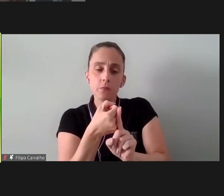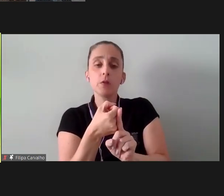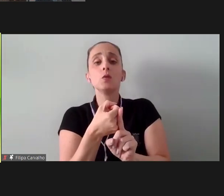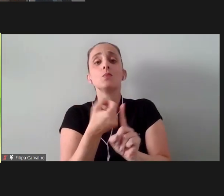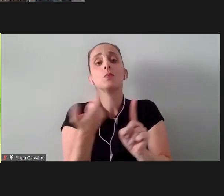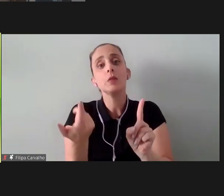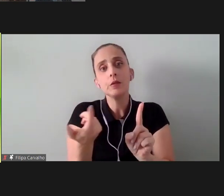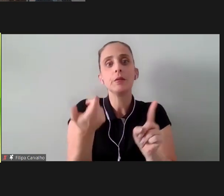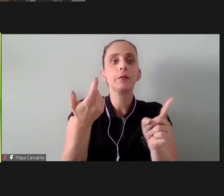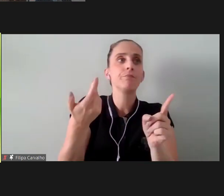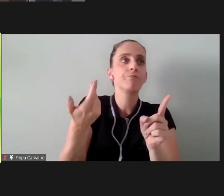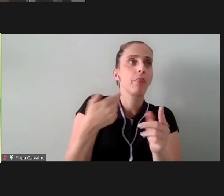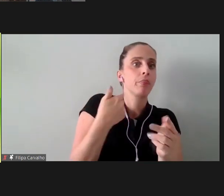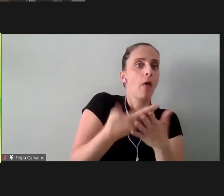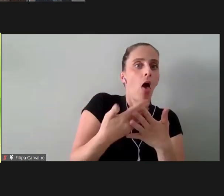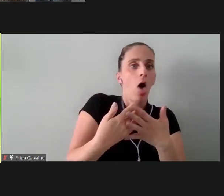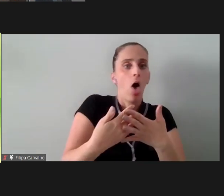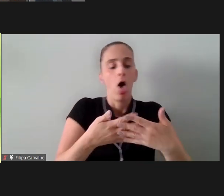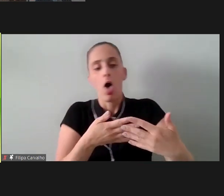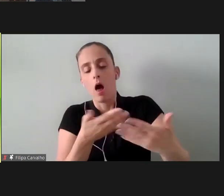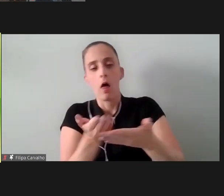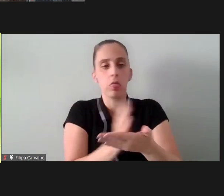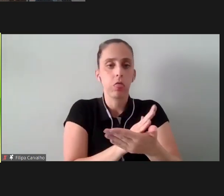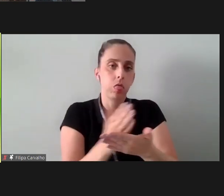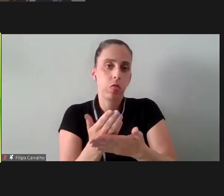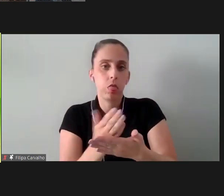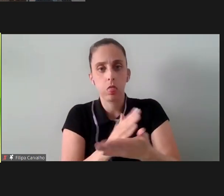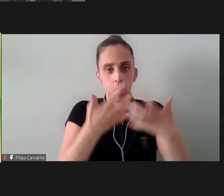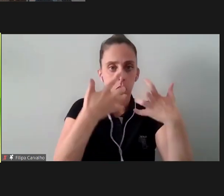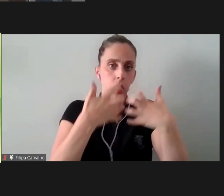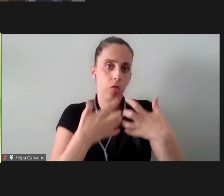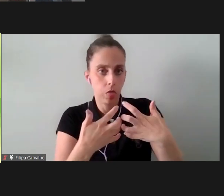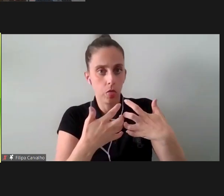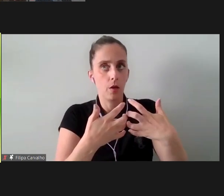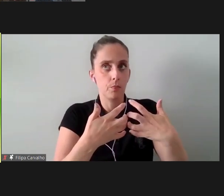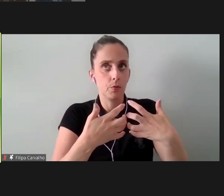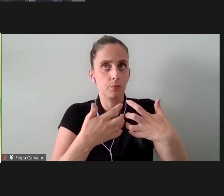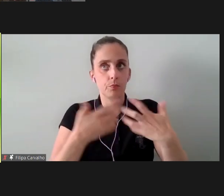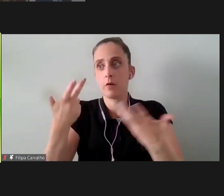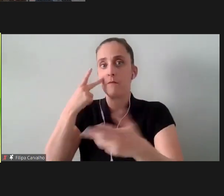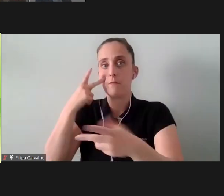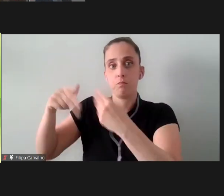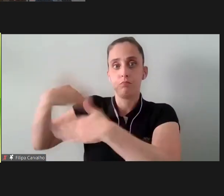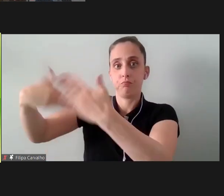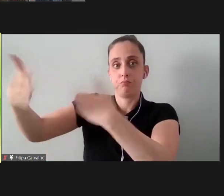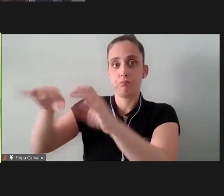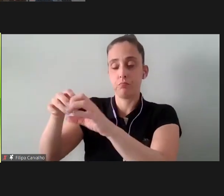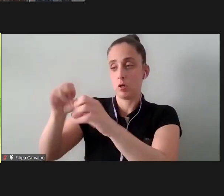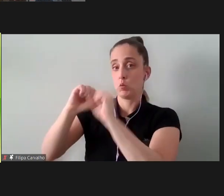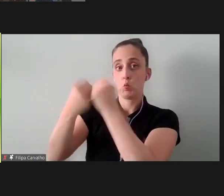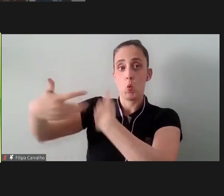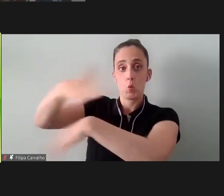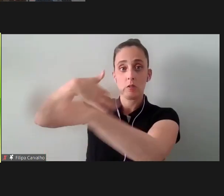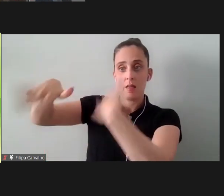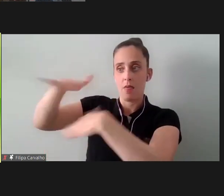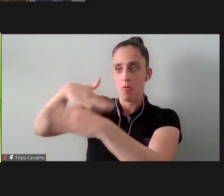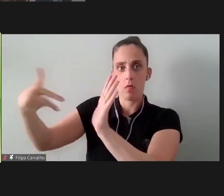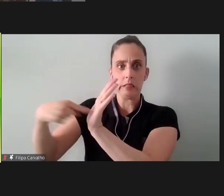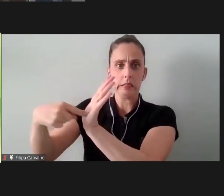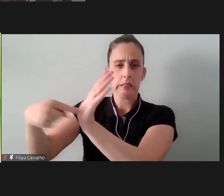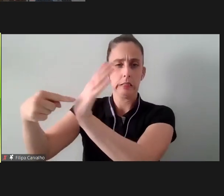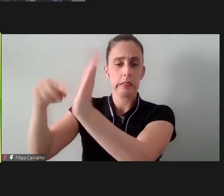volatilidade, que a incerteza, que a velocidade com que a realidade se vai impondo e uma sociedade civil cada vez mais exigente